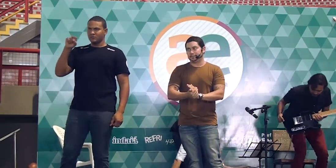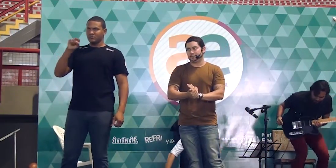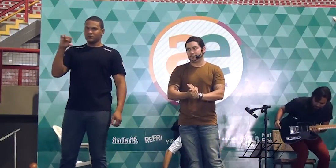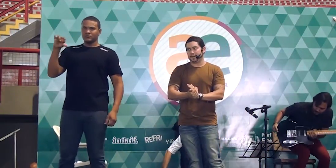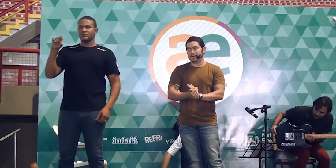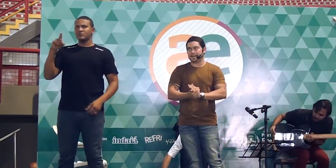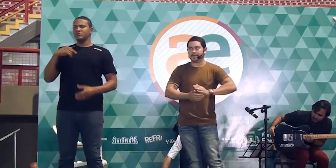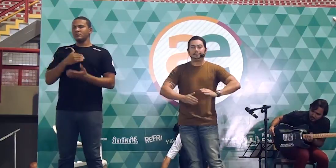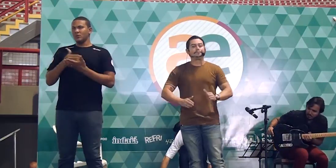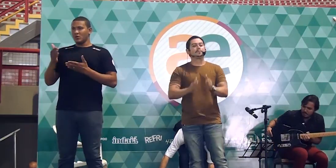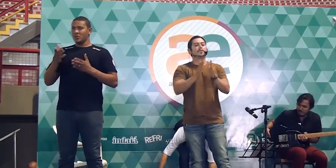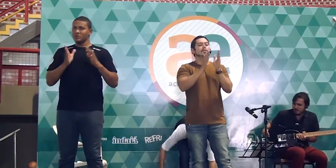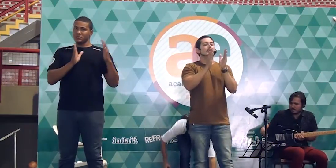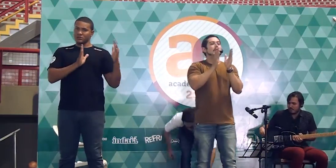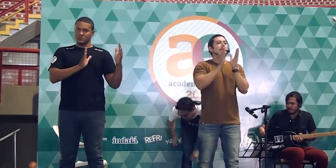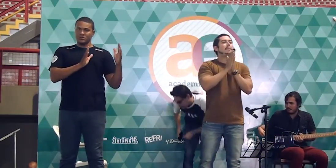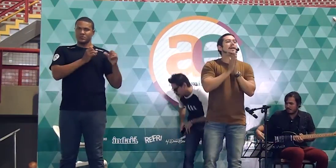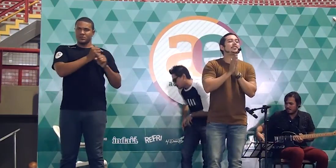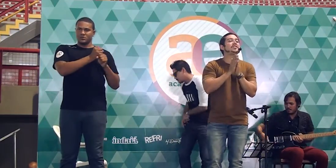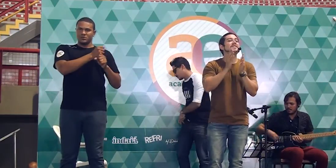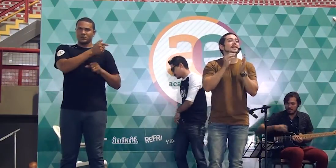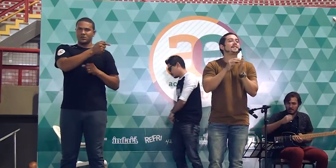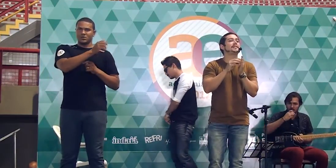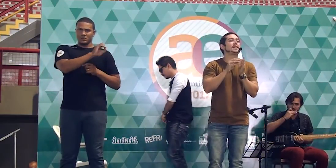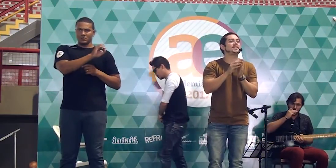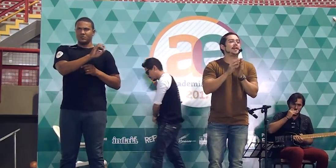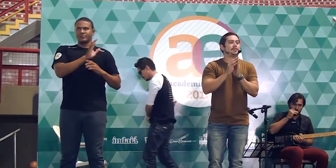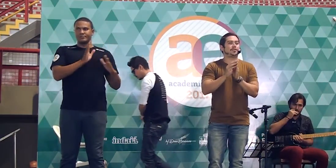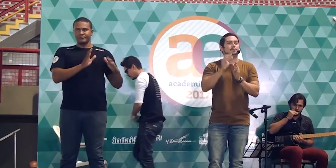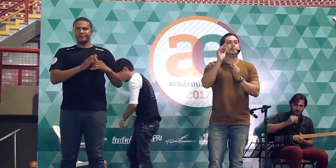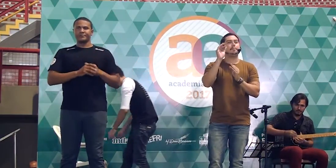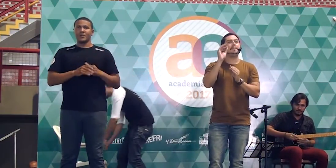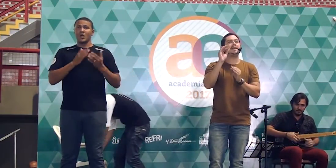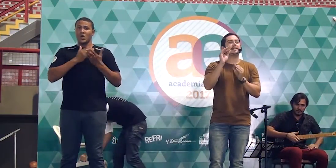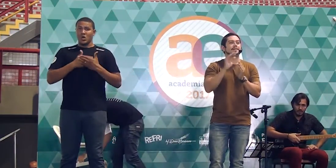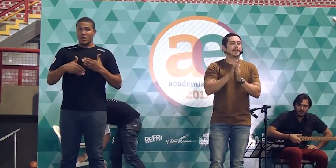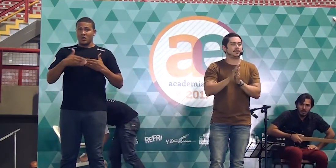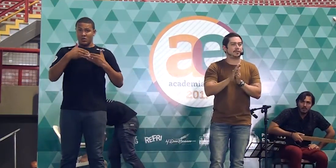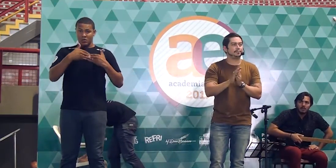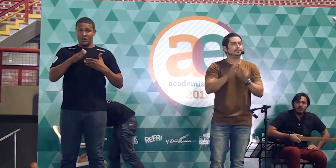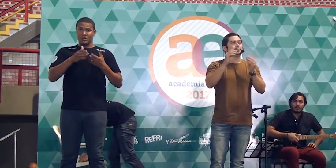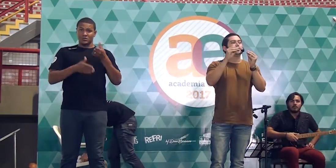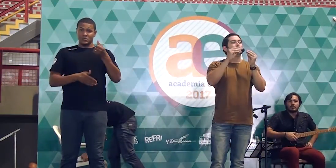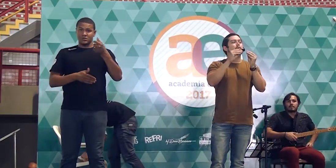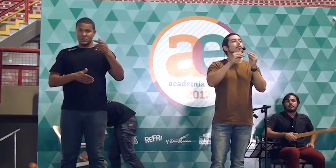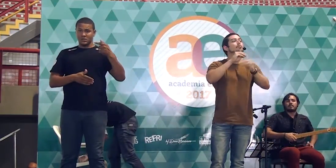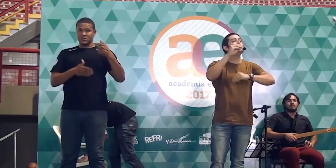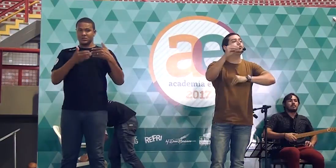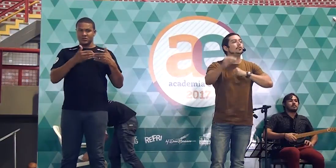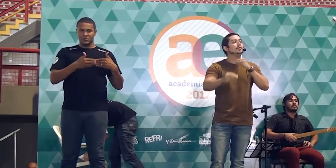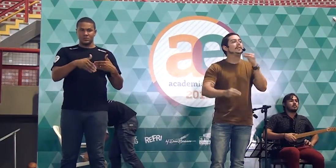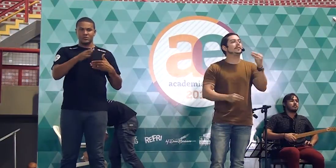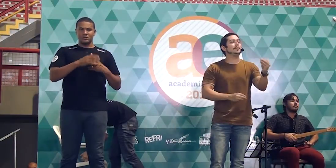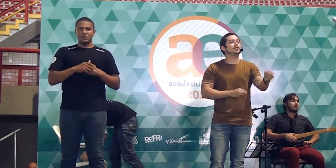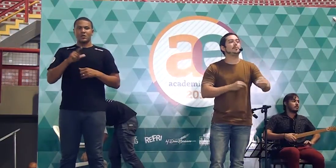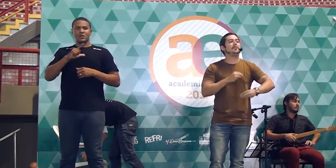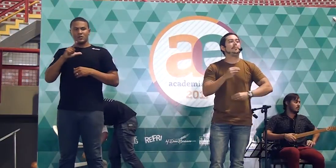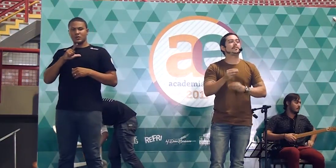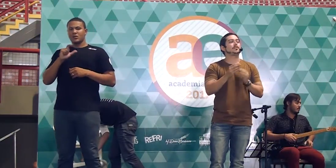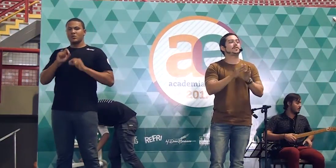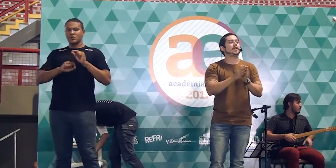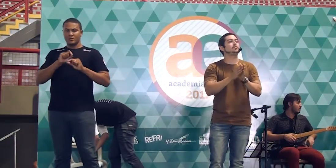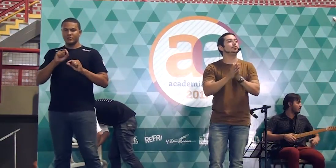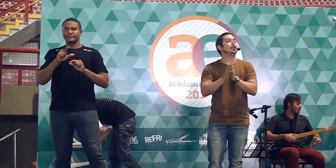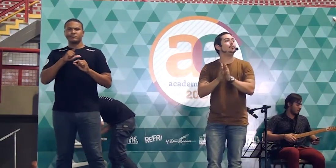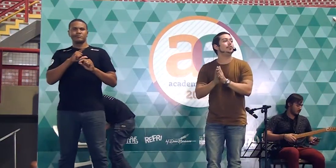70. Beleza? A partir de 67, 67, o mundo, em termos de